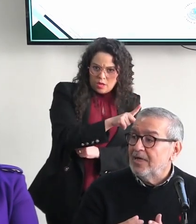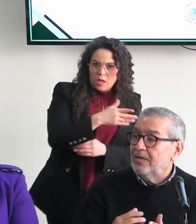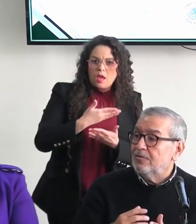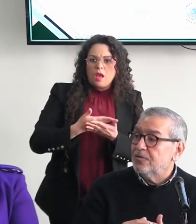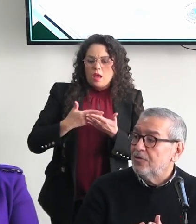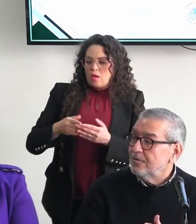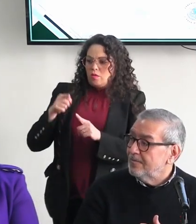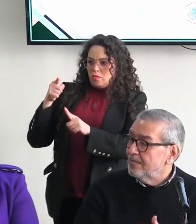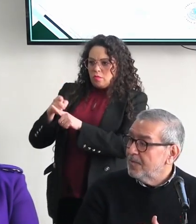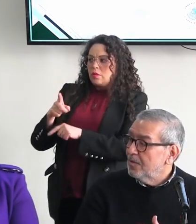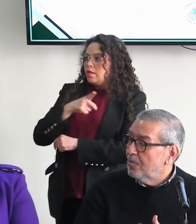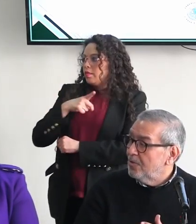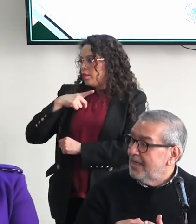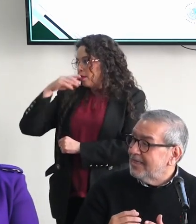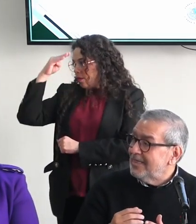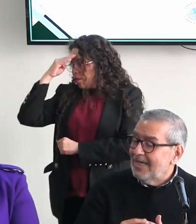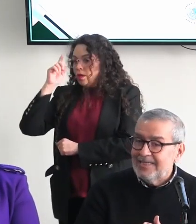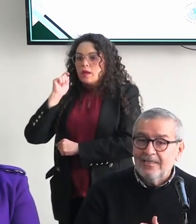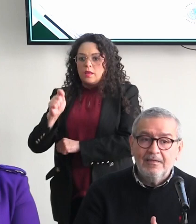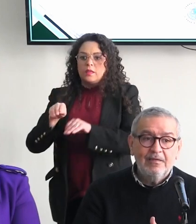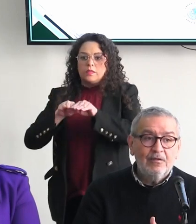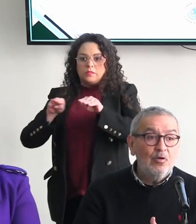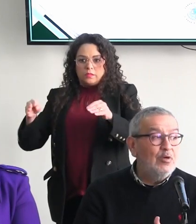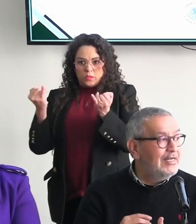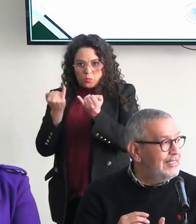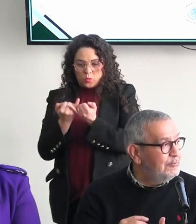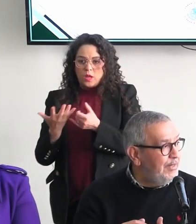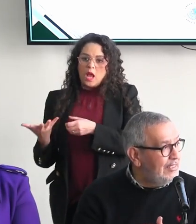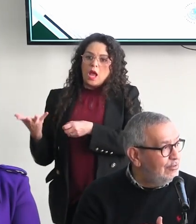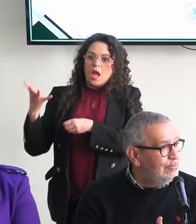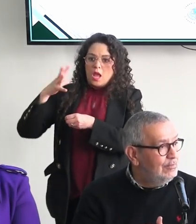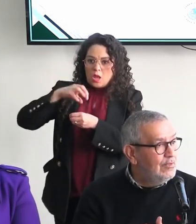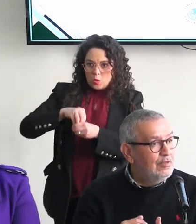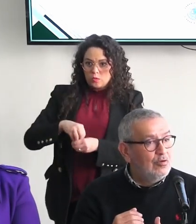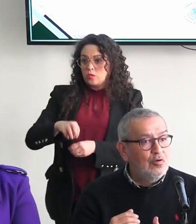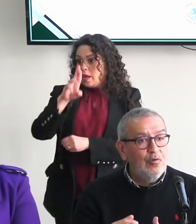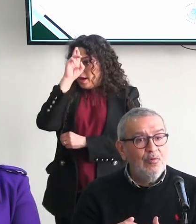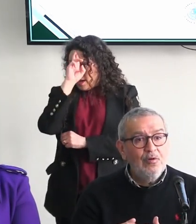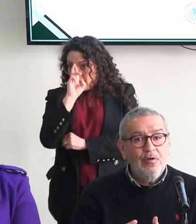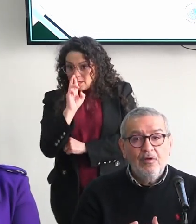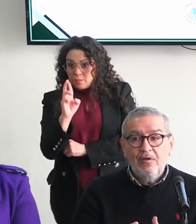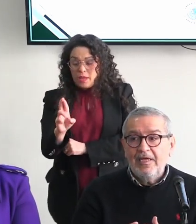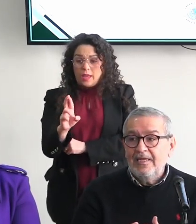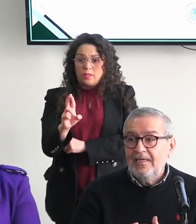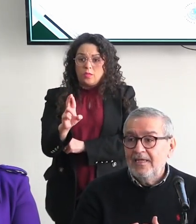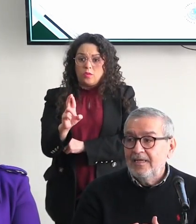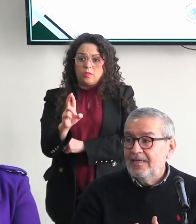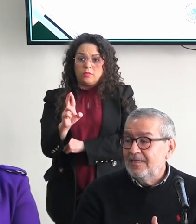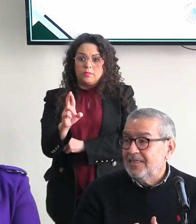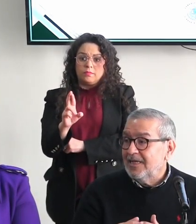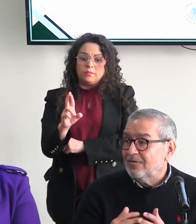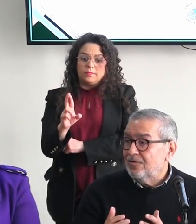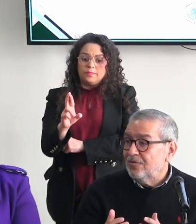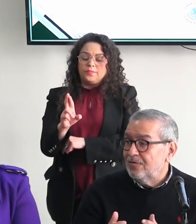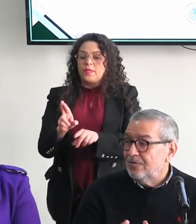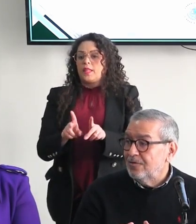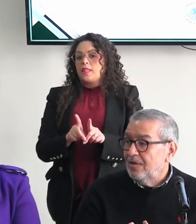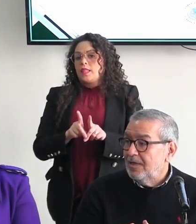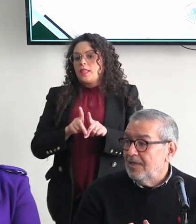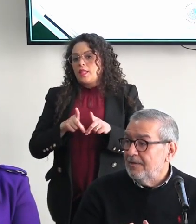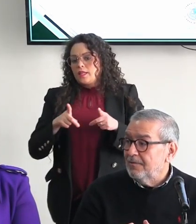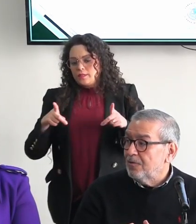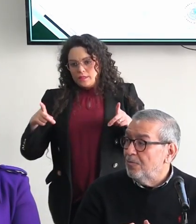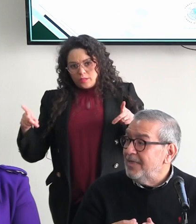cuestiones como la inclusión, como la equidad, como el respeto, como el